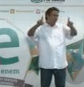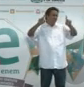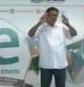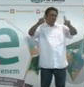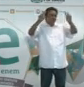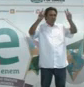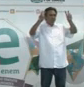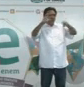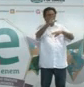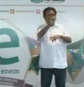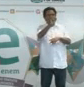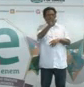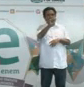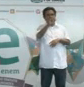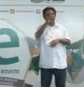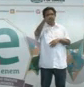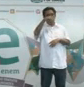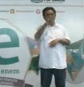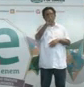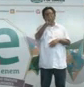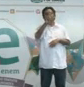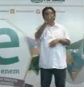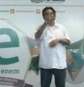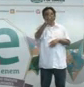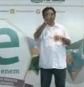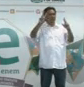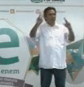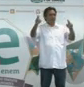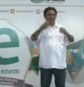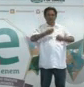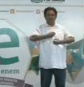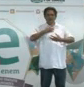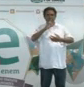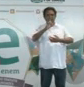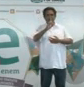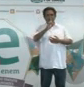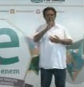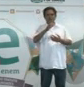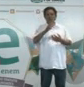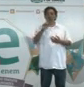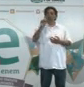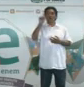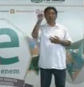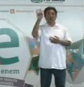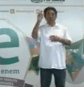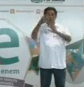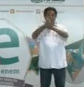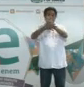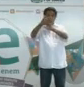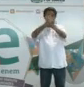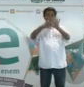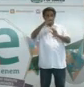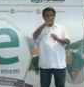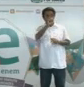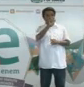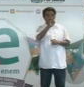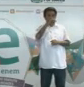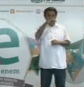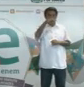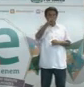Aquele filme Caramuru, a invenção do Brasil, não é a mesma cor do poema. Lá no texto